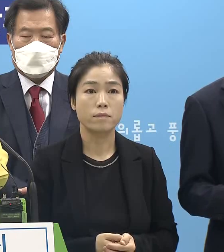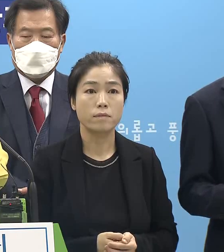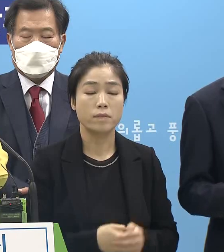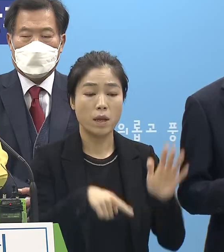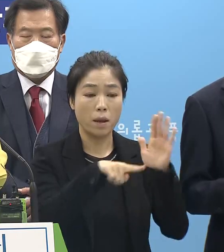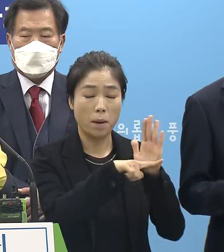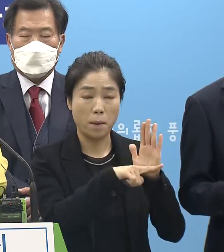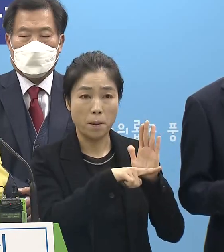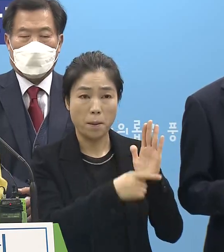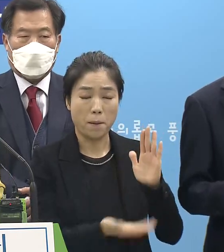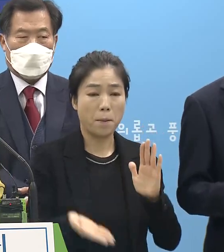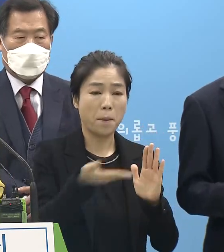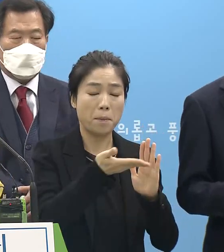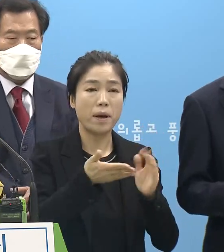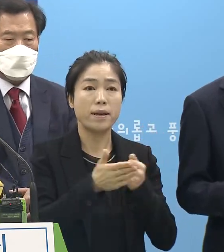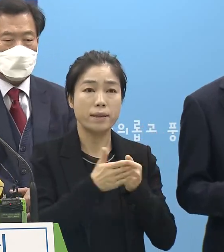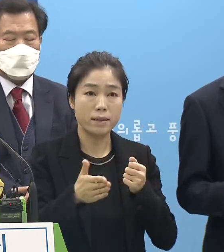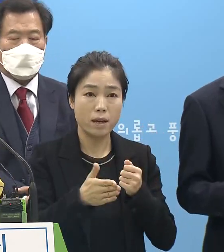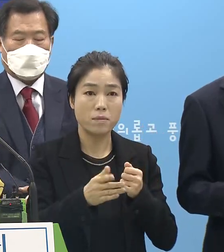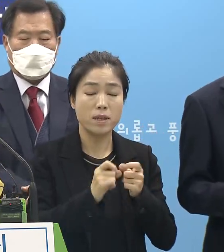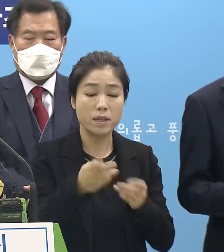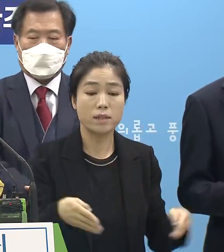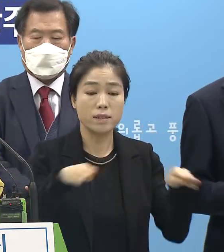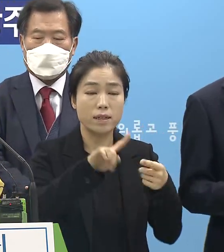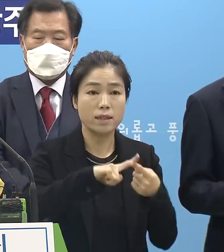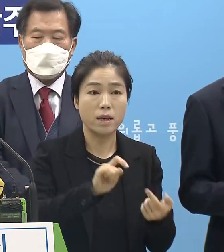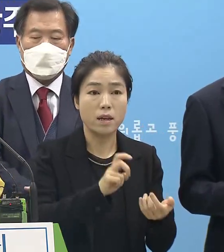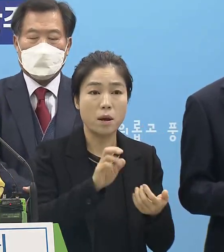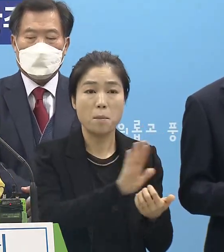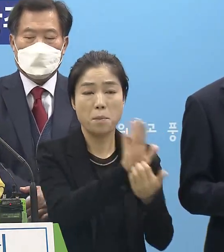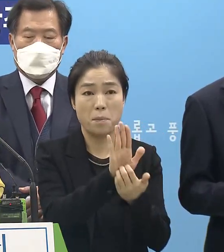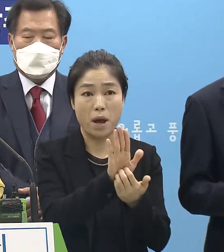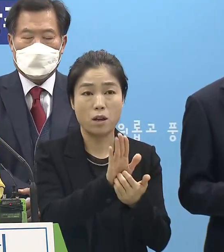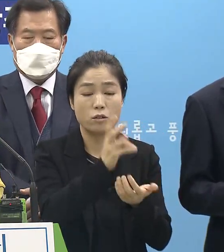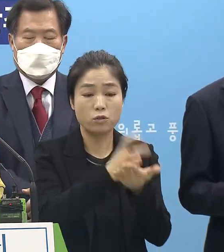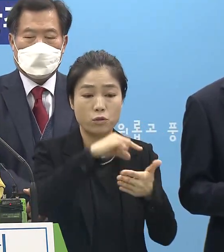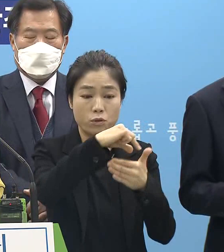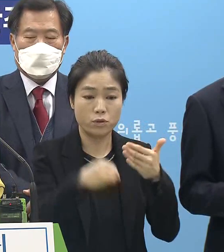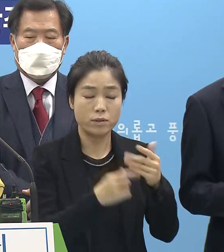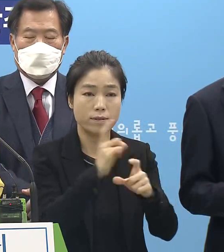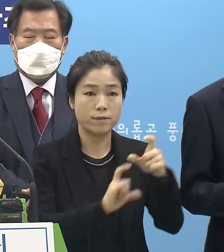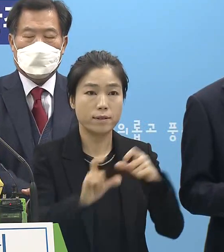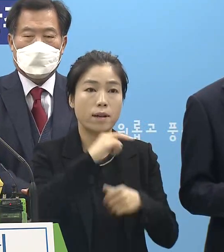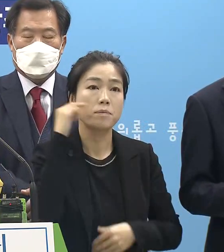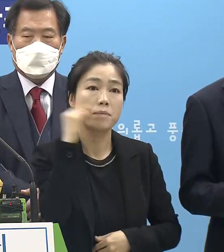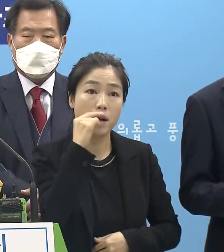1단계 격상에 따라 주요 시설에 대한 방역수칙을 한층 더 강화합니다.